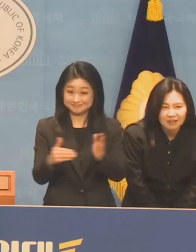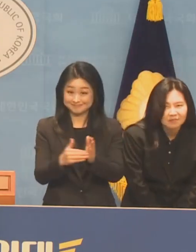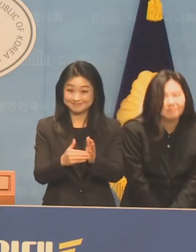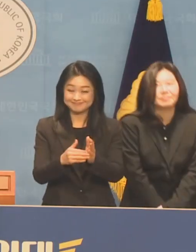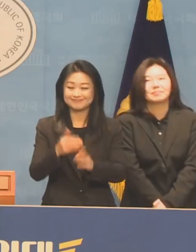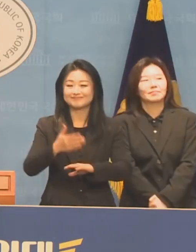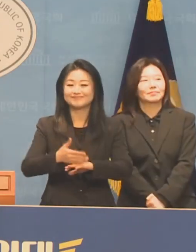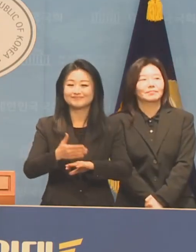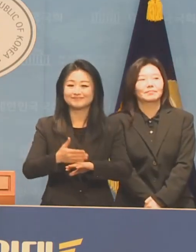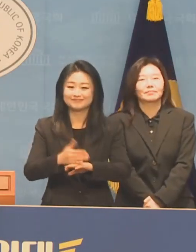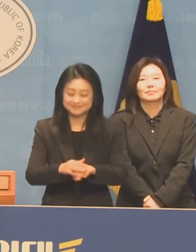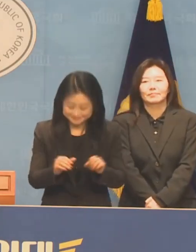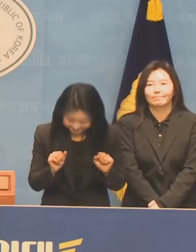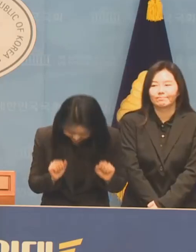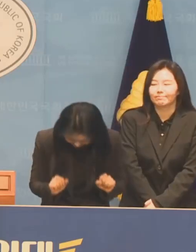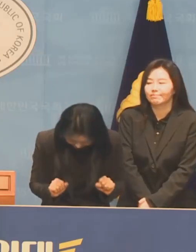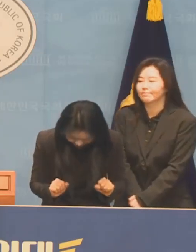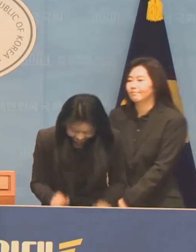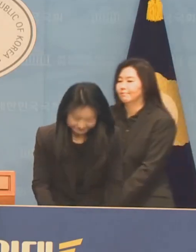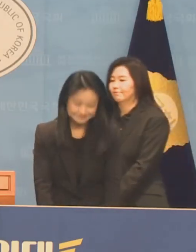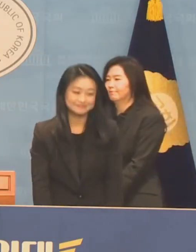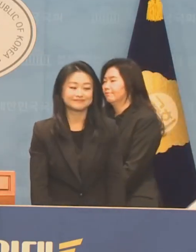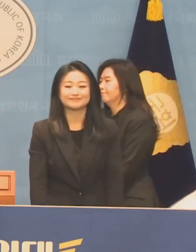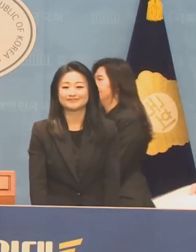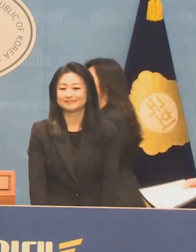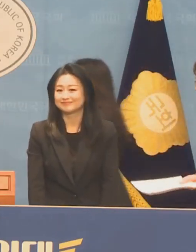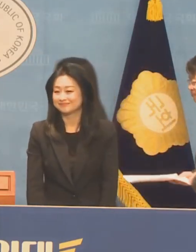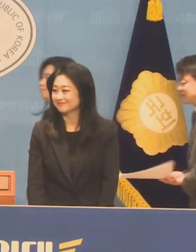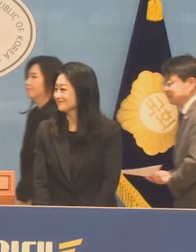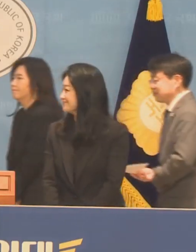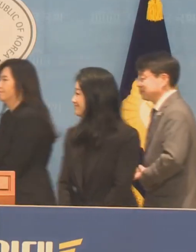이상으로 마치겠습니다. 네.